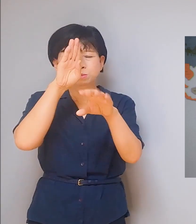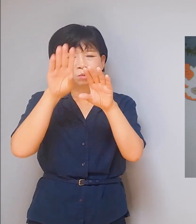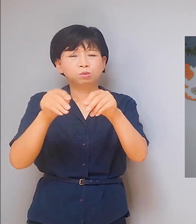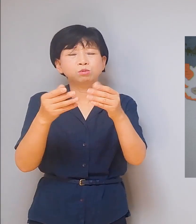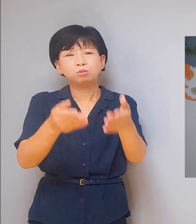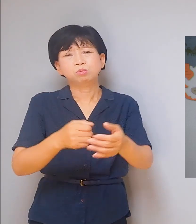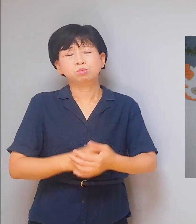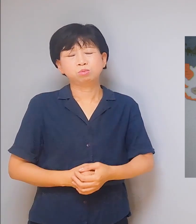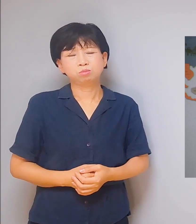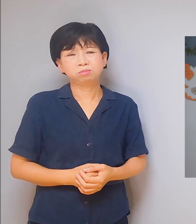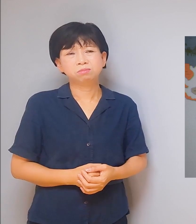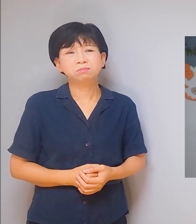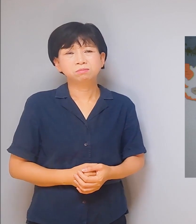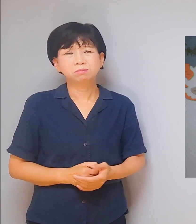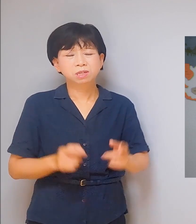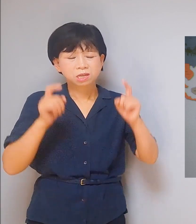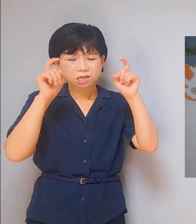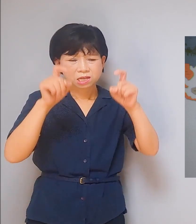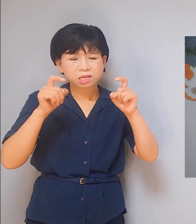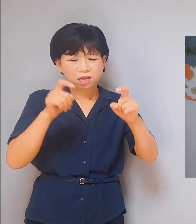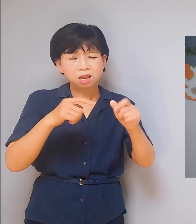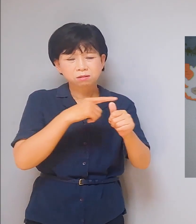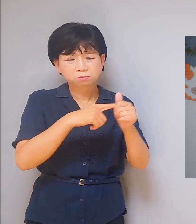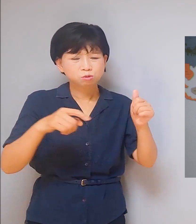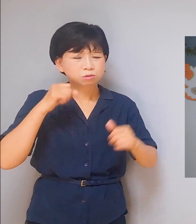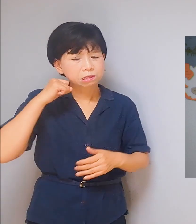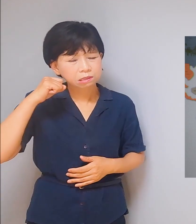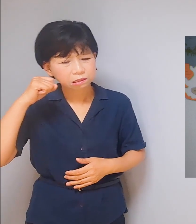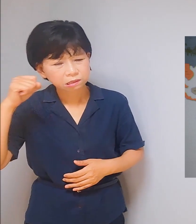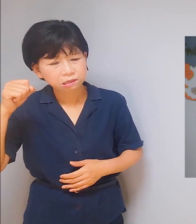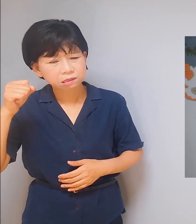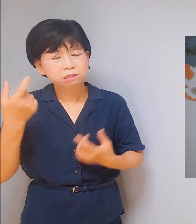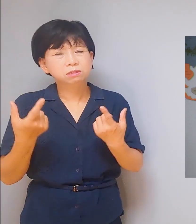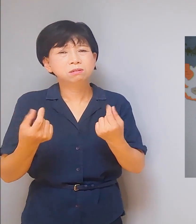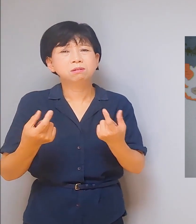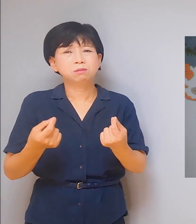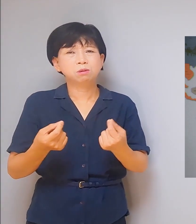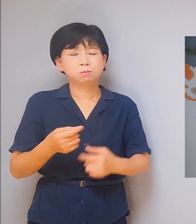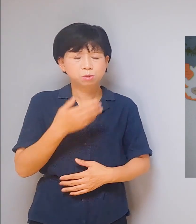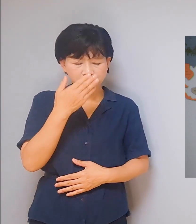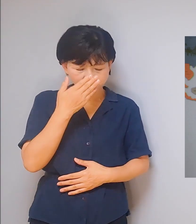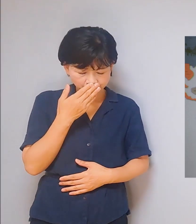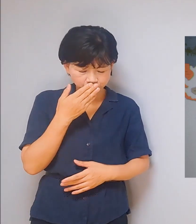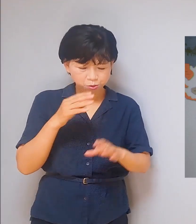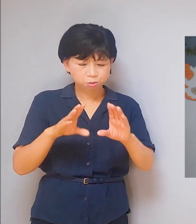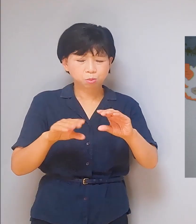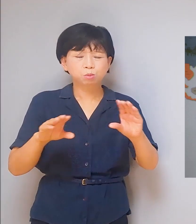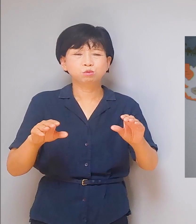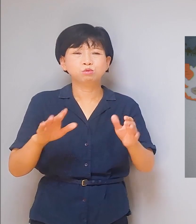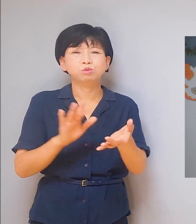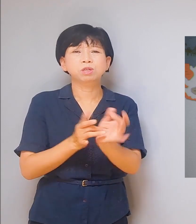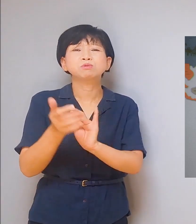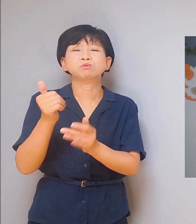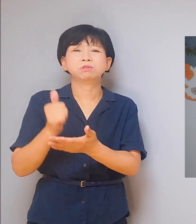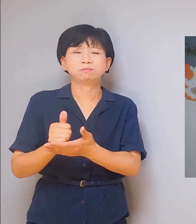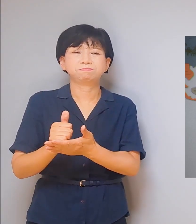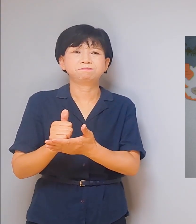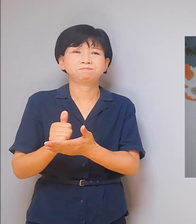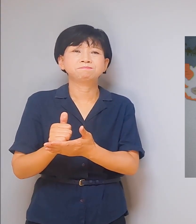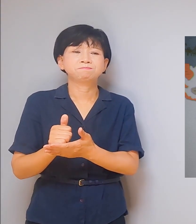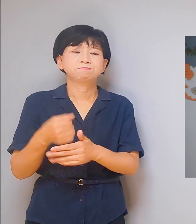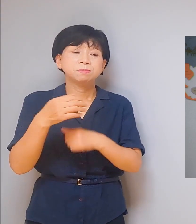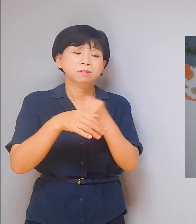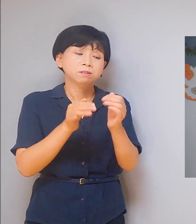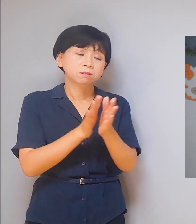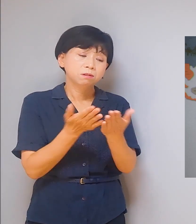끌려가는 양처럼 질질 끌려가시는 겸손과 온유하면 예수님 아니시겠습니까?